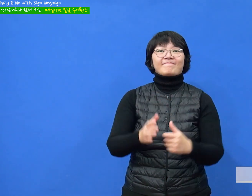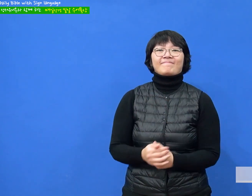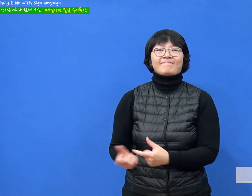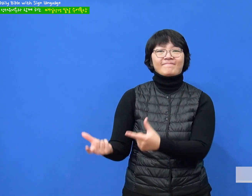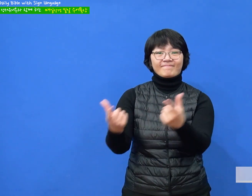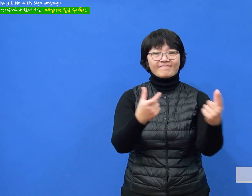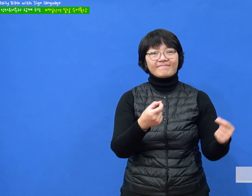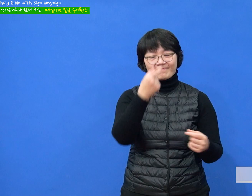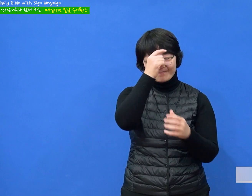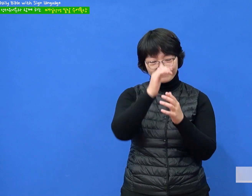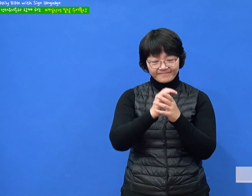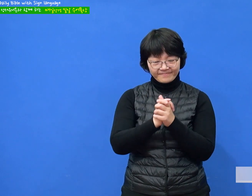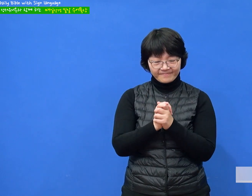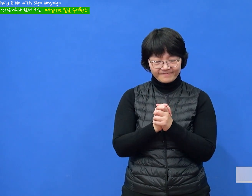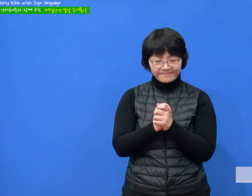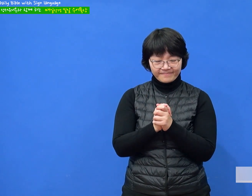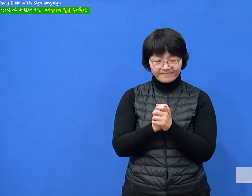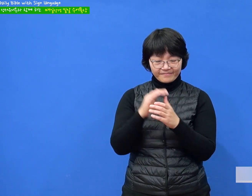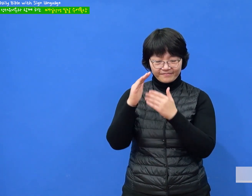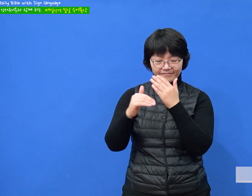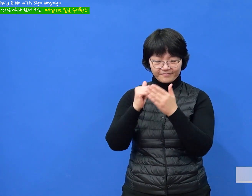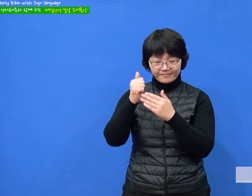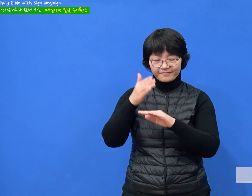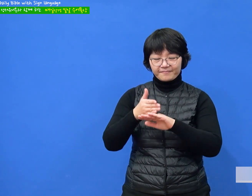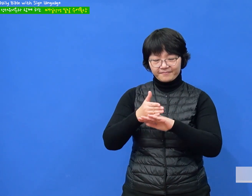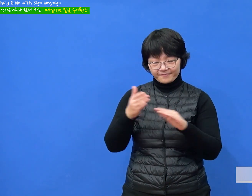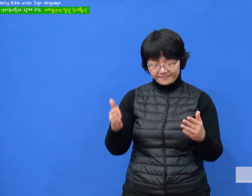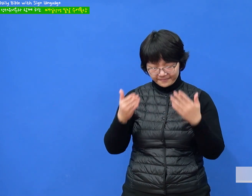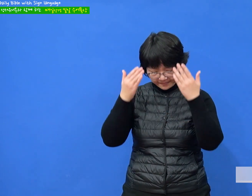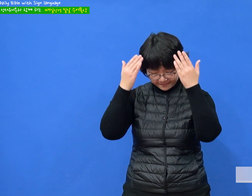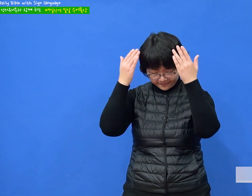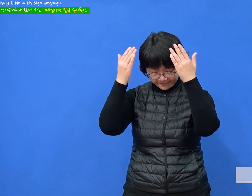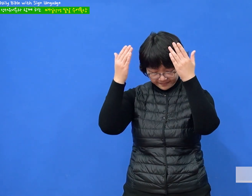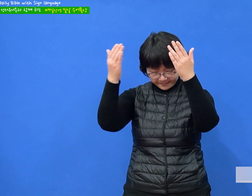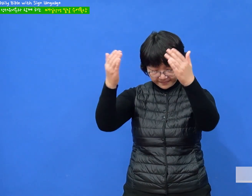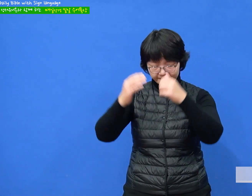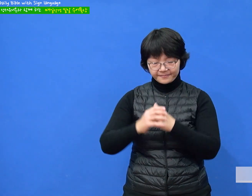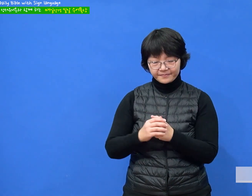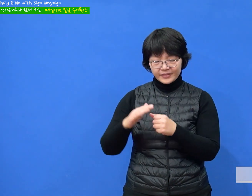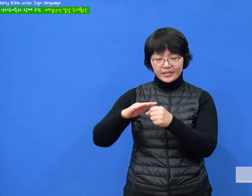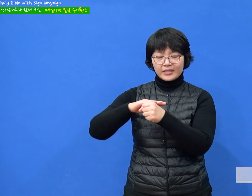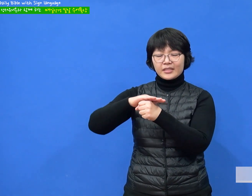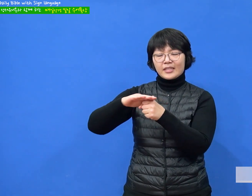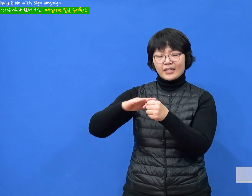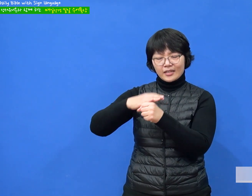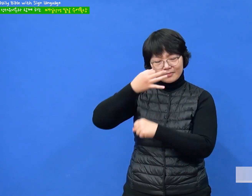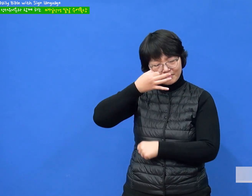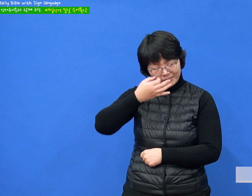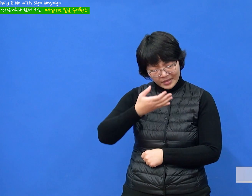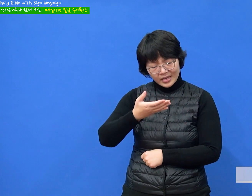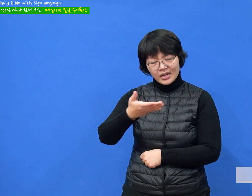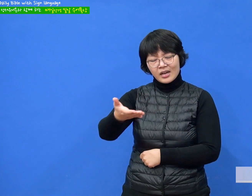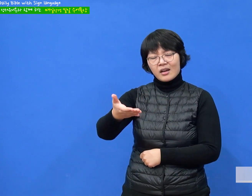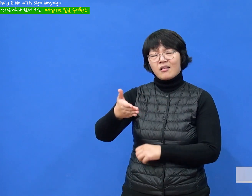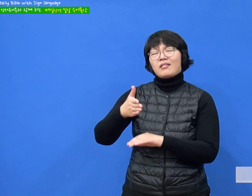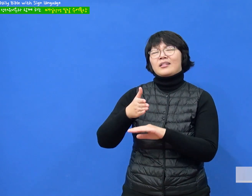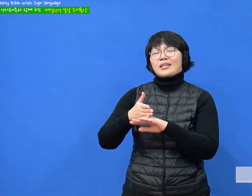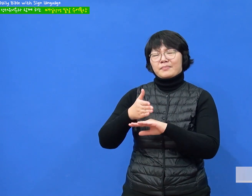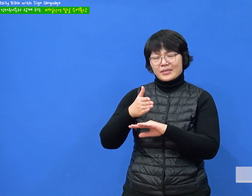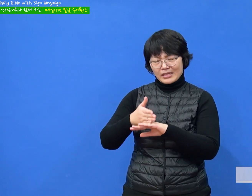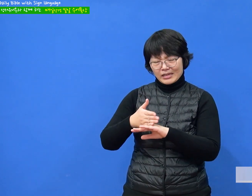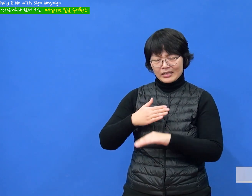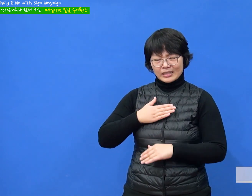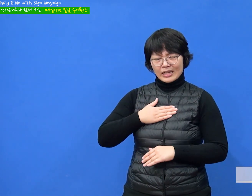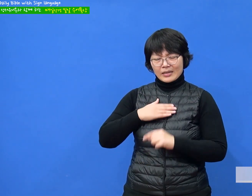함께 기도하겠습니다. 하나님 감사합니다. 사랑을 보이심에 감사합니다. 사랑을